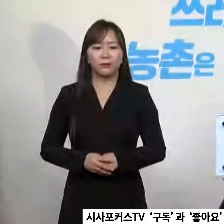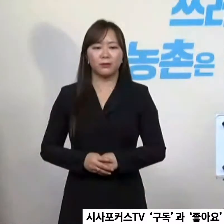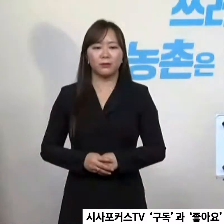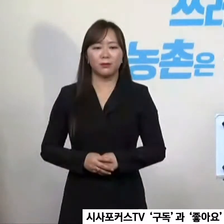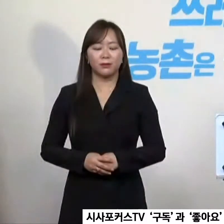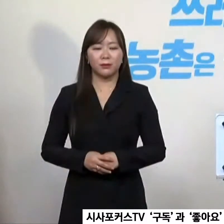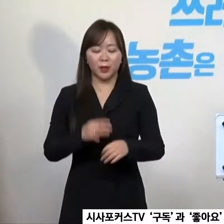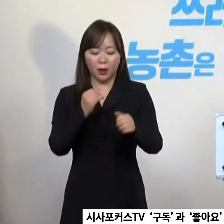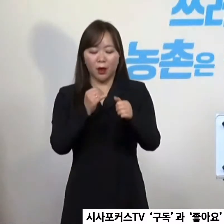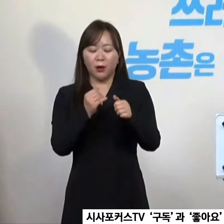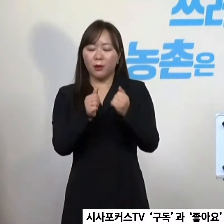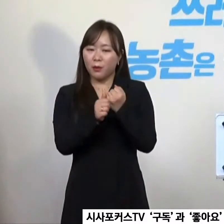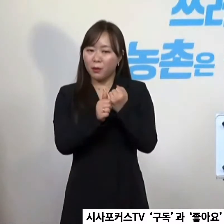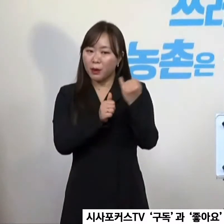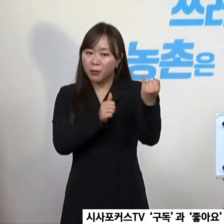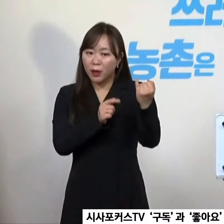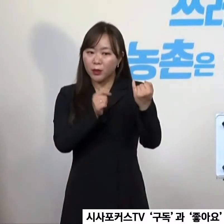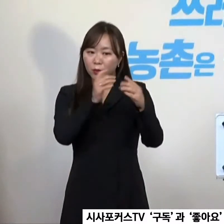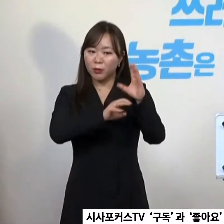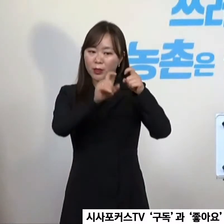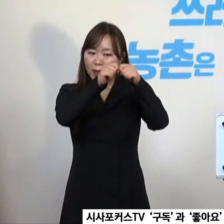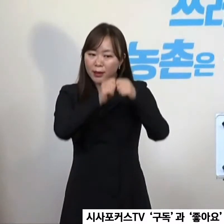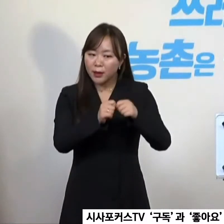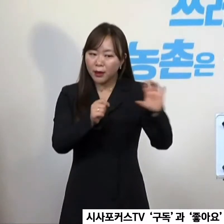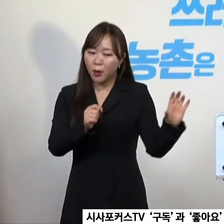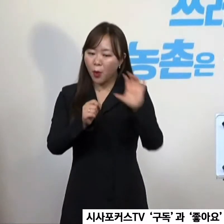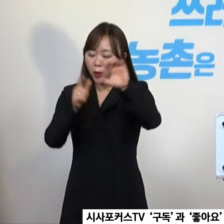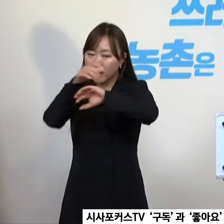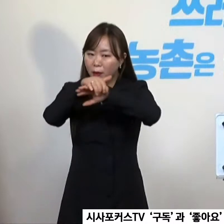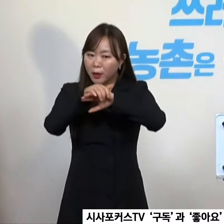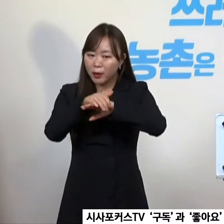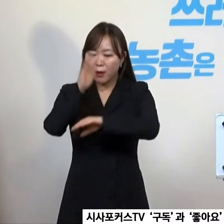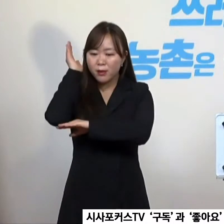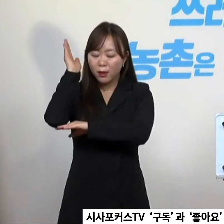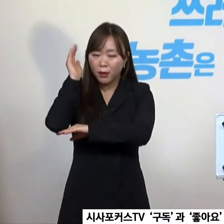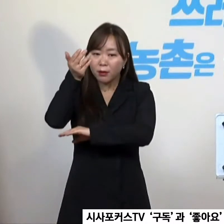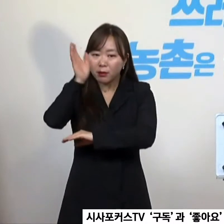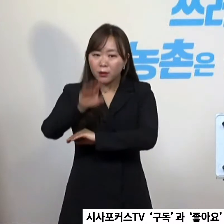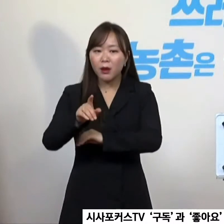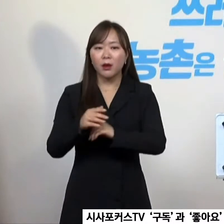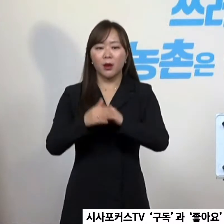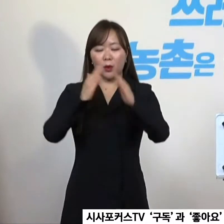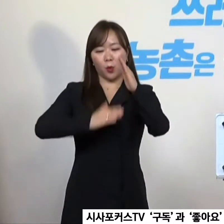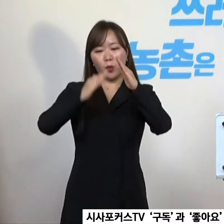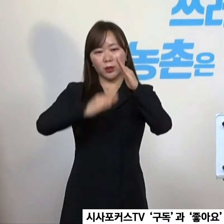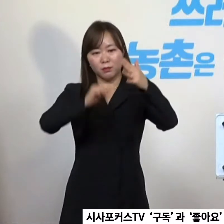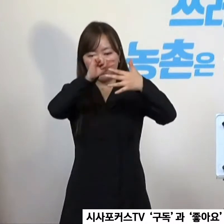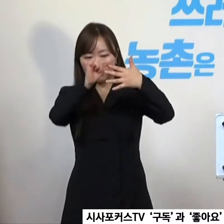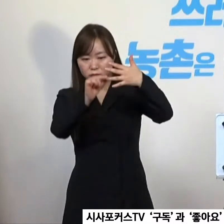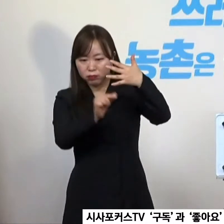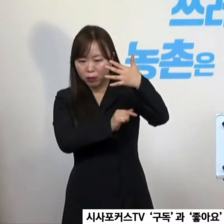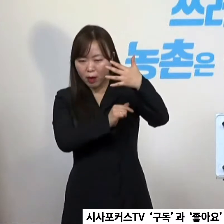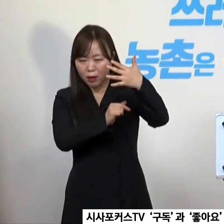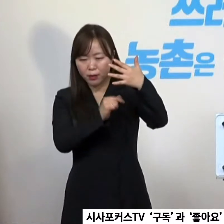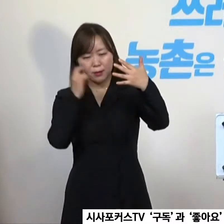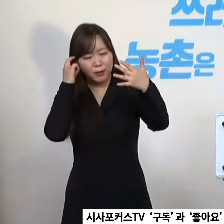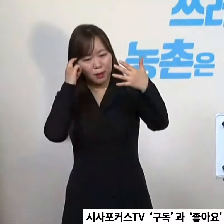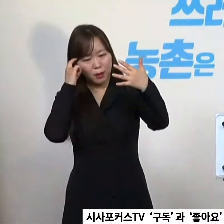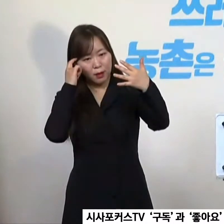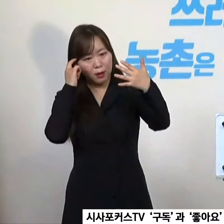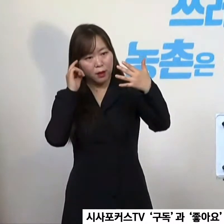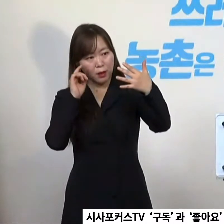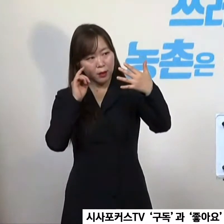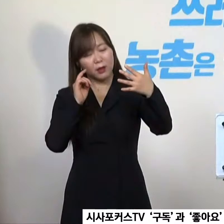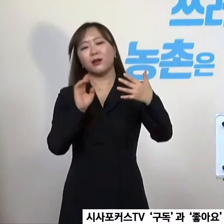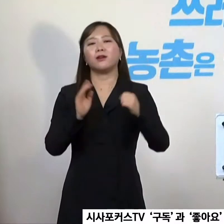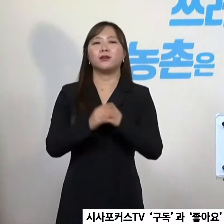그 배우자께서 더 상세하게 올릴 생각이라고 말씀하셨는데 그러면 혹시 이제 공식 일정을 좀 연구하시는 건지 아니